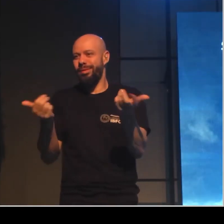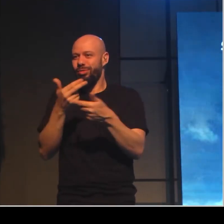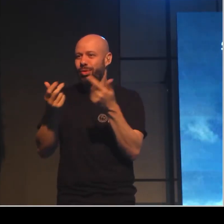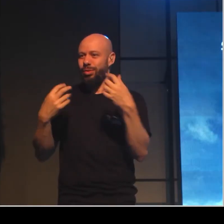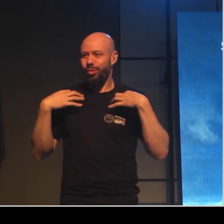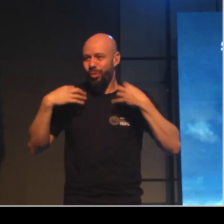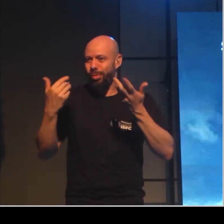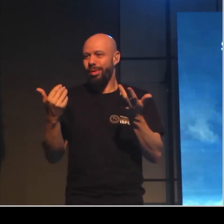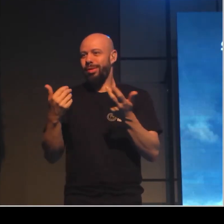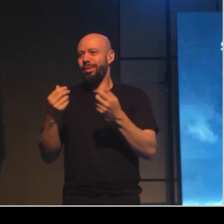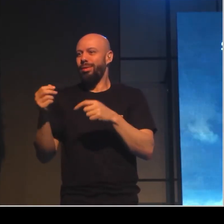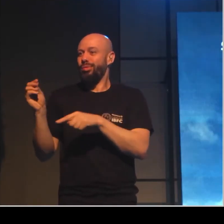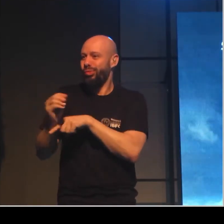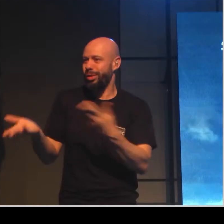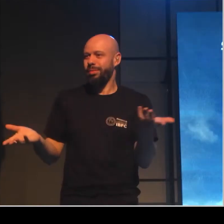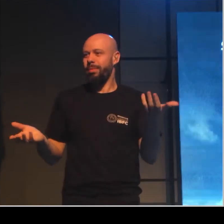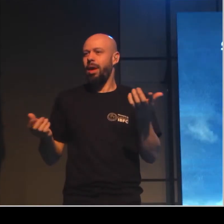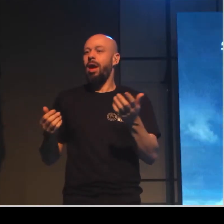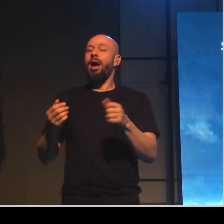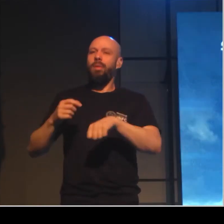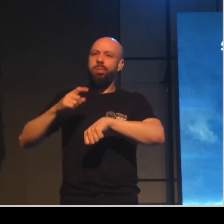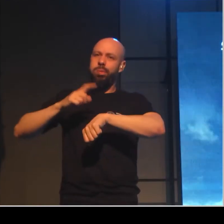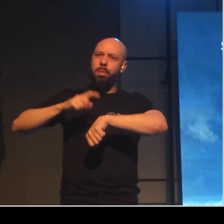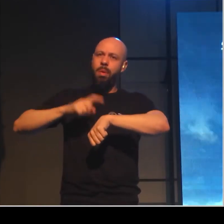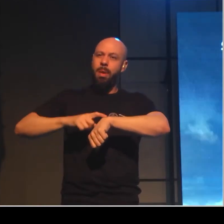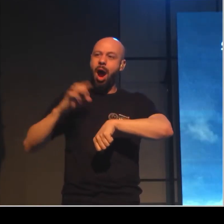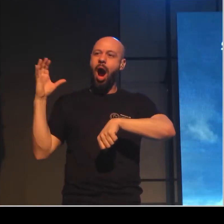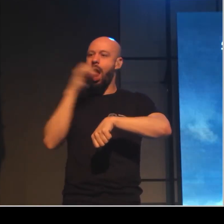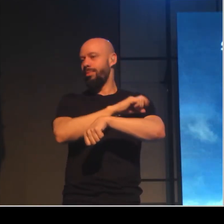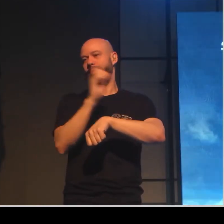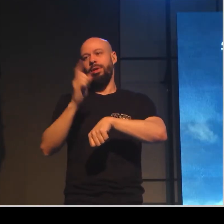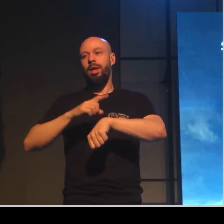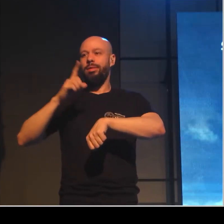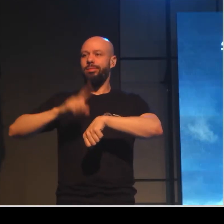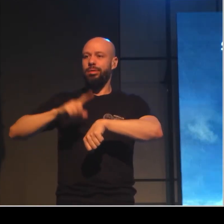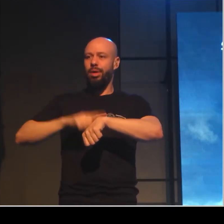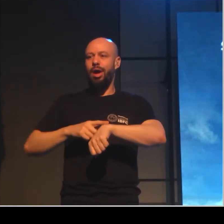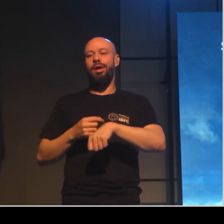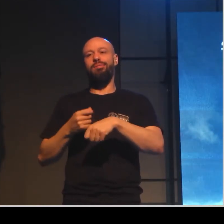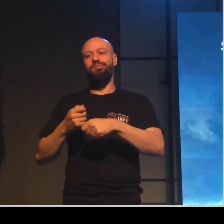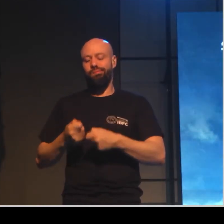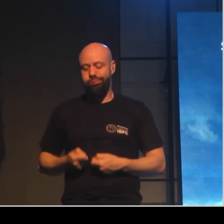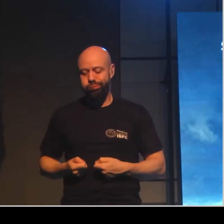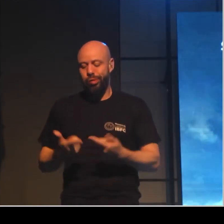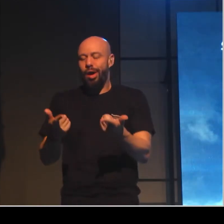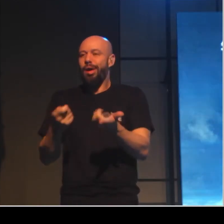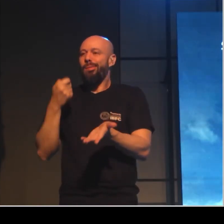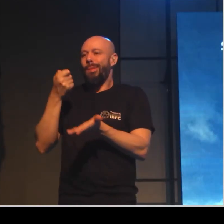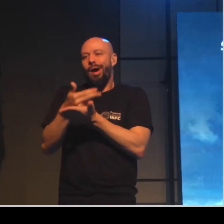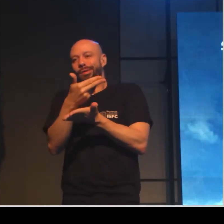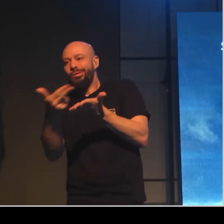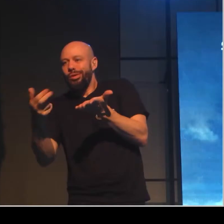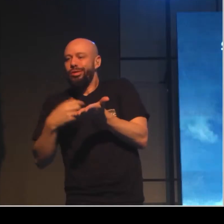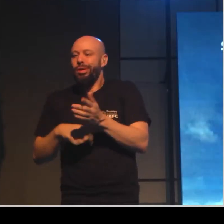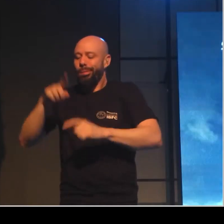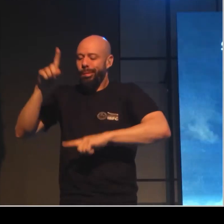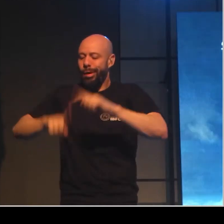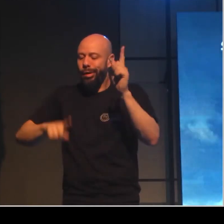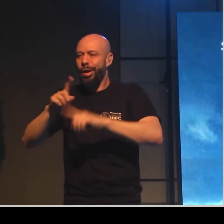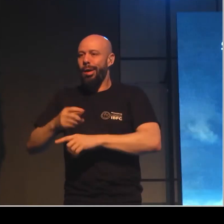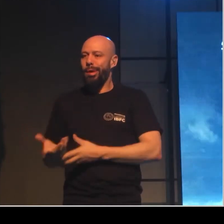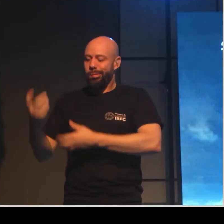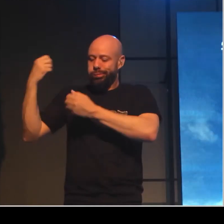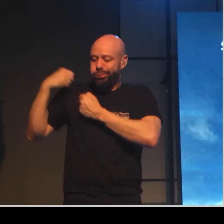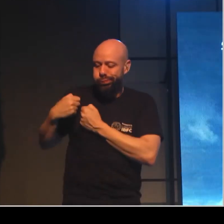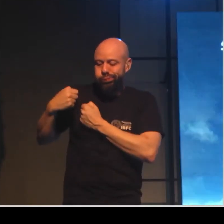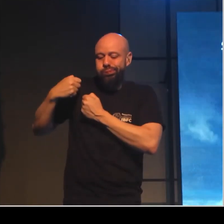Eles investiram tempo, recursos, energia, correram riscos, tudo por quê? Porque